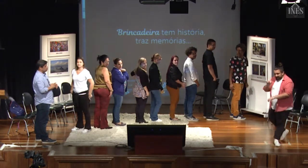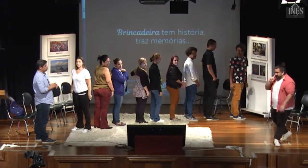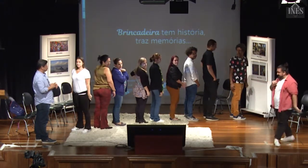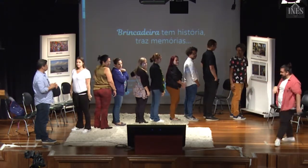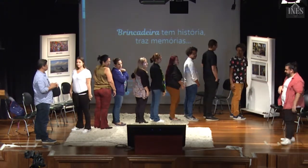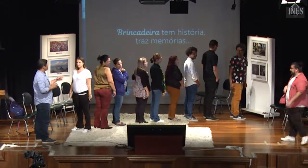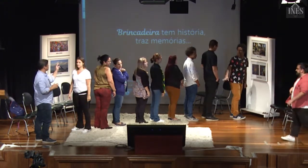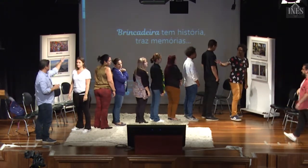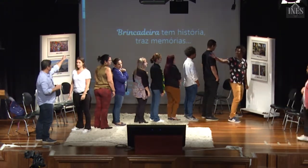de sinais com a cultura surda.